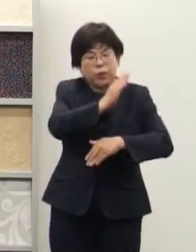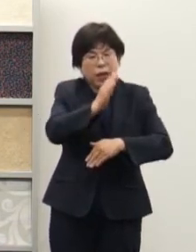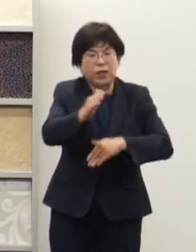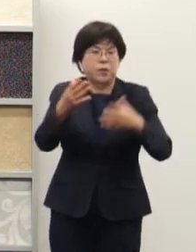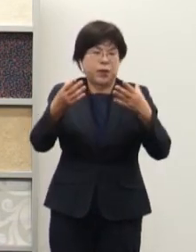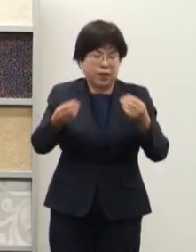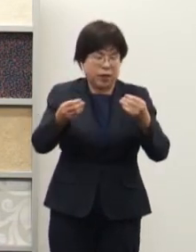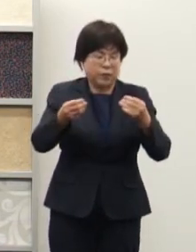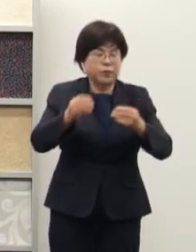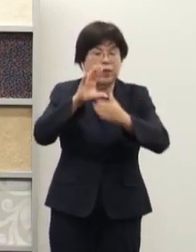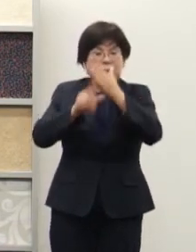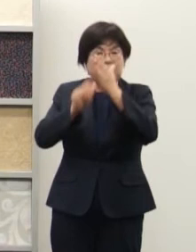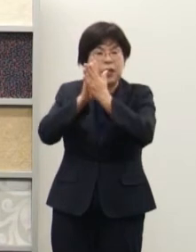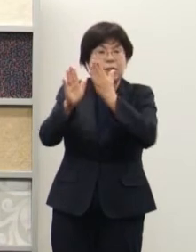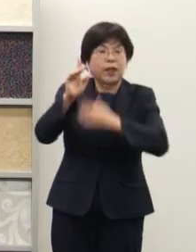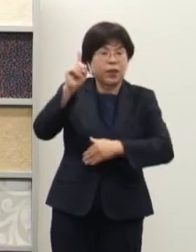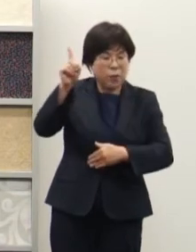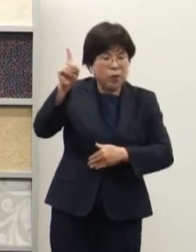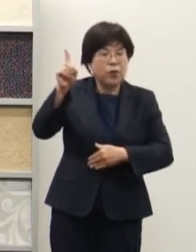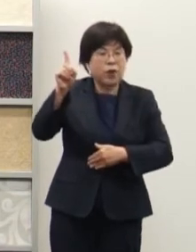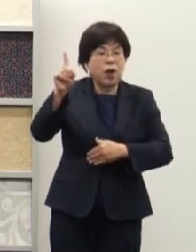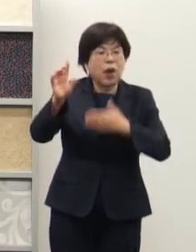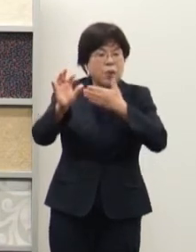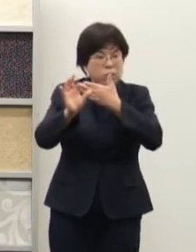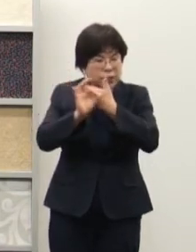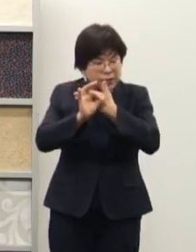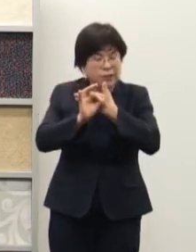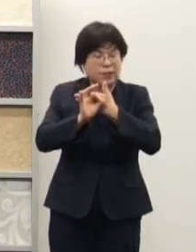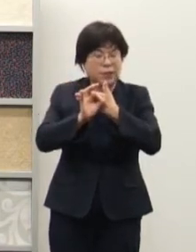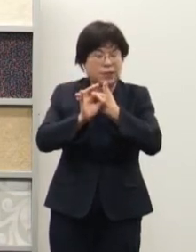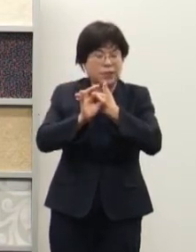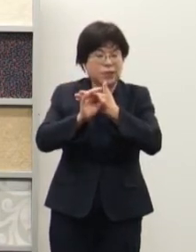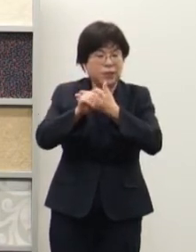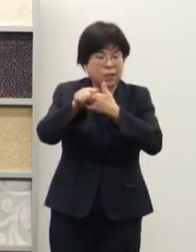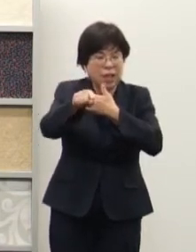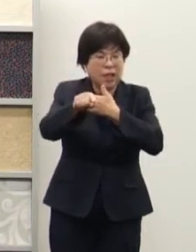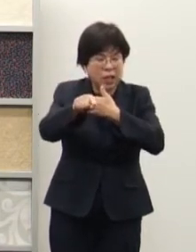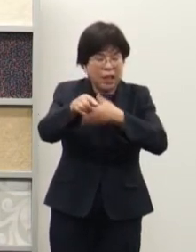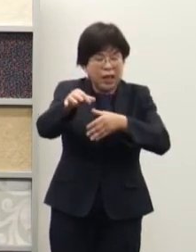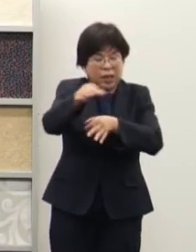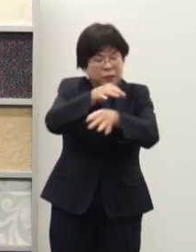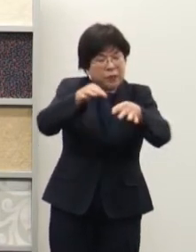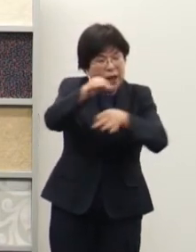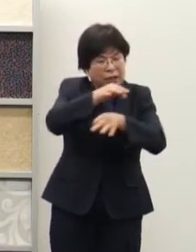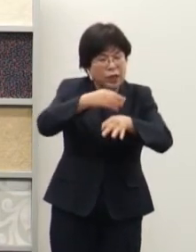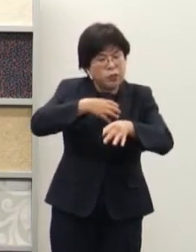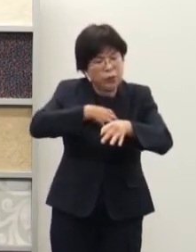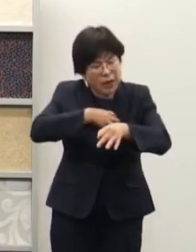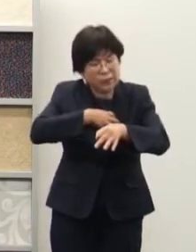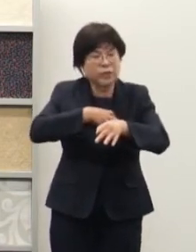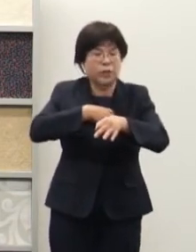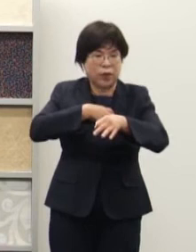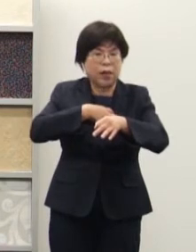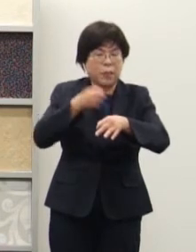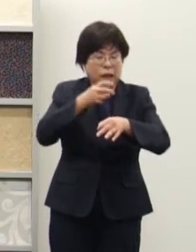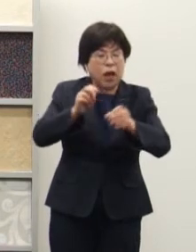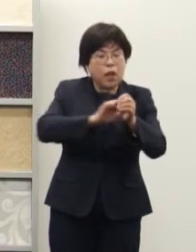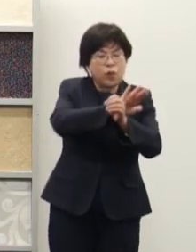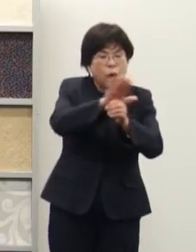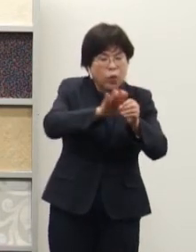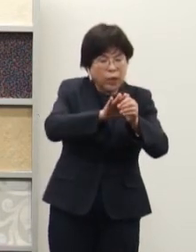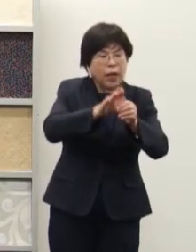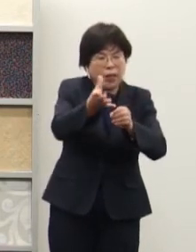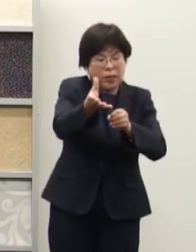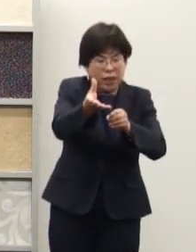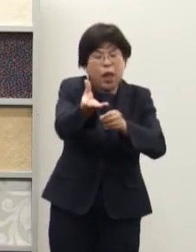他方、県におきましても当面の資金繰りに不安を感じている事業者や、コロナ対策融資の返済に苦慮している